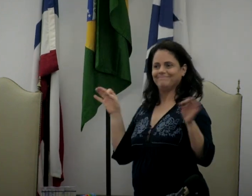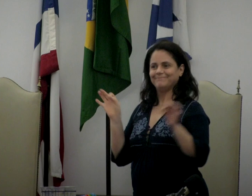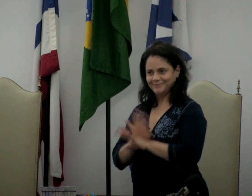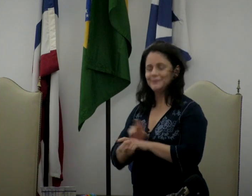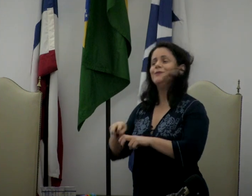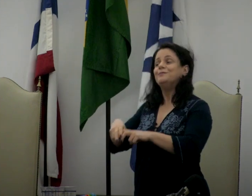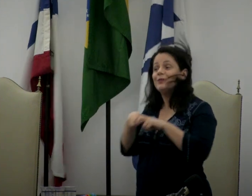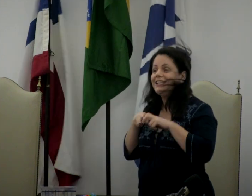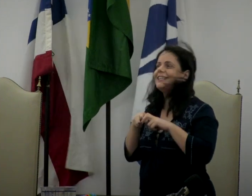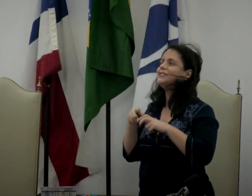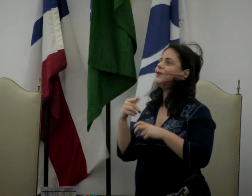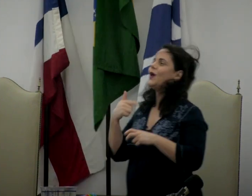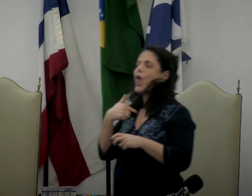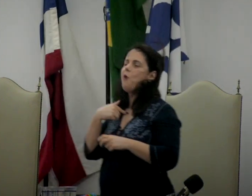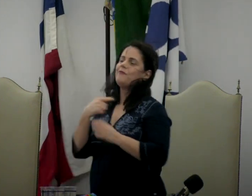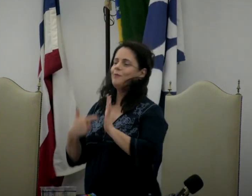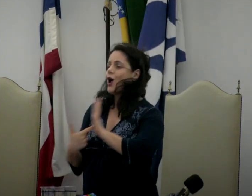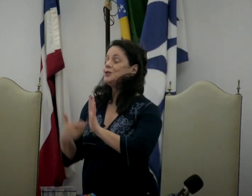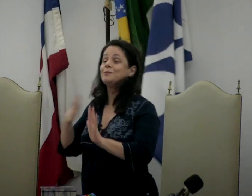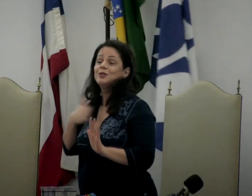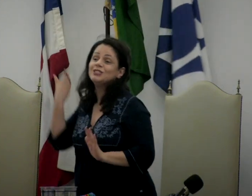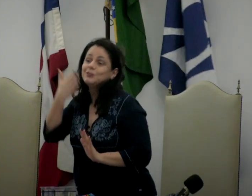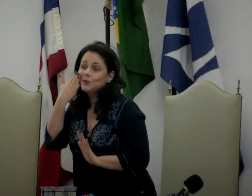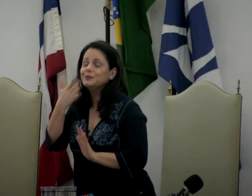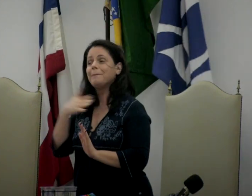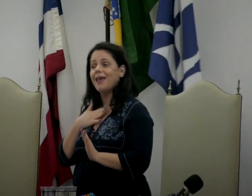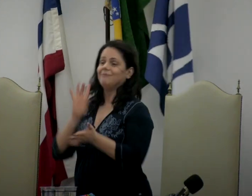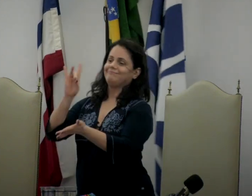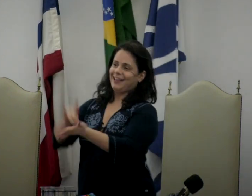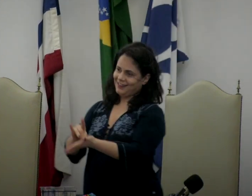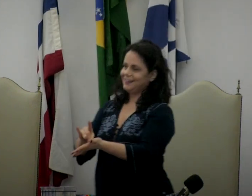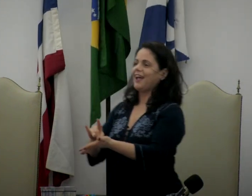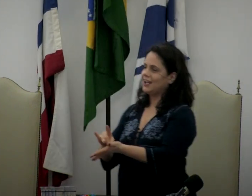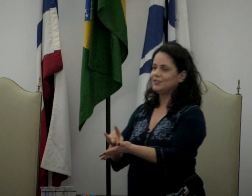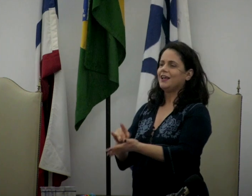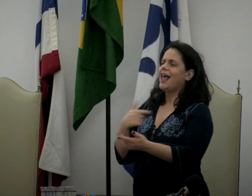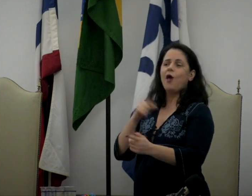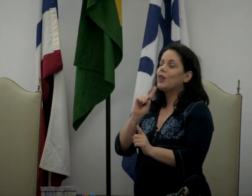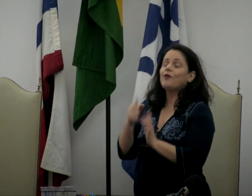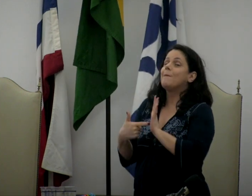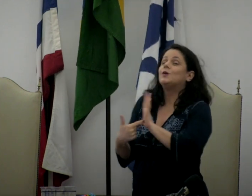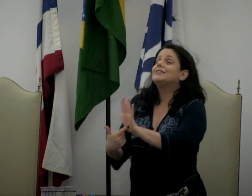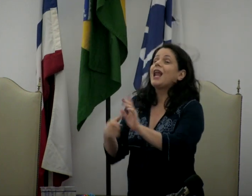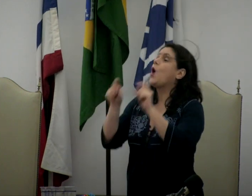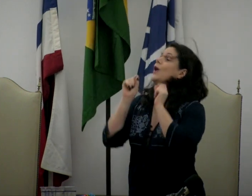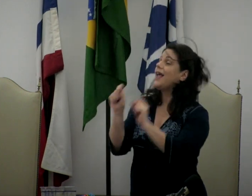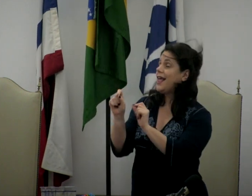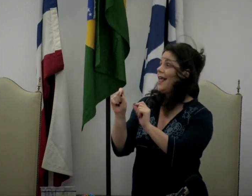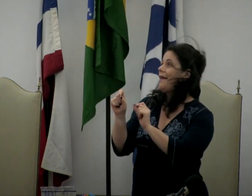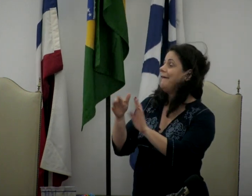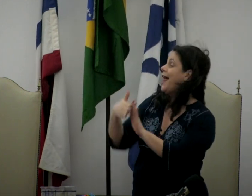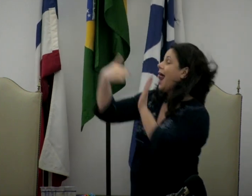me constitui enquanto pessoa hoje. Então, eu gostaria de mostrar no meu discurso um pouco da minha história, da minha trajetória.